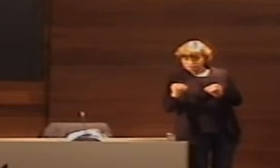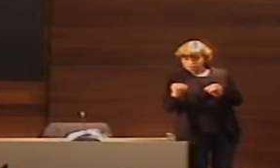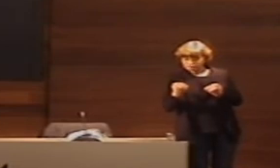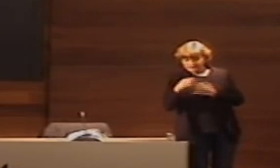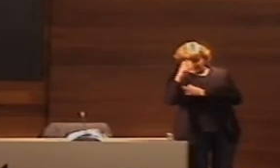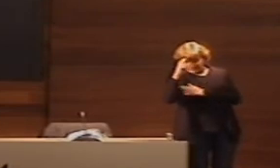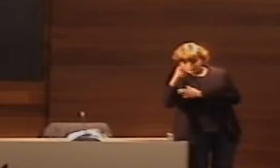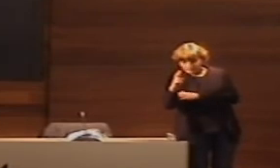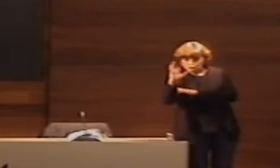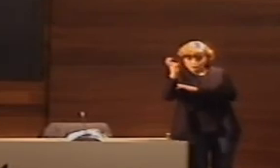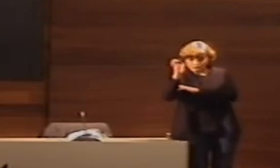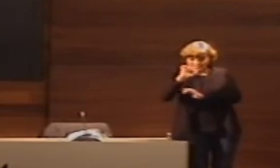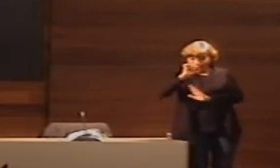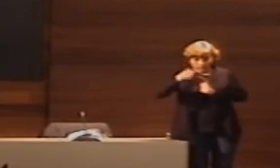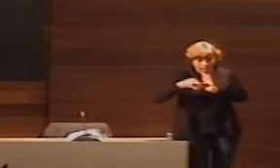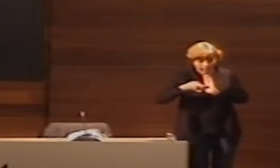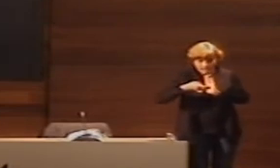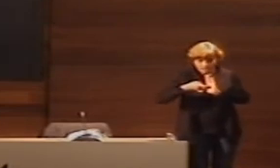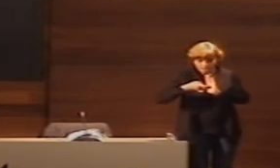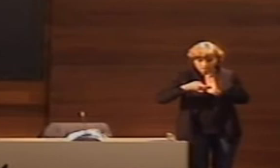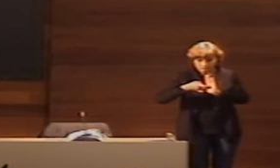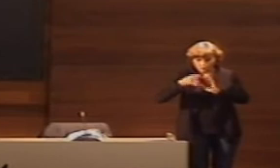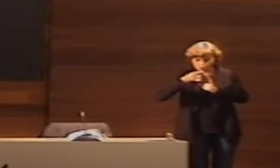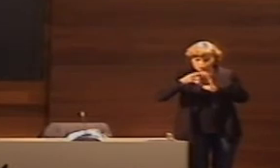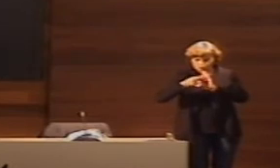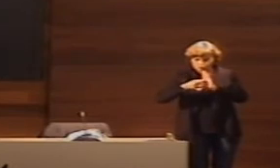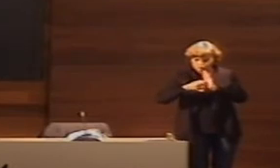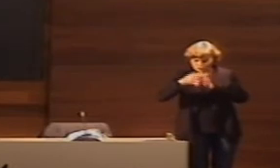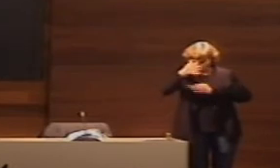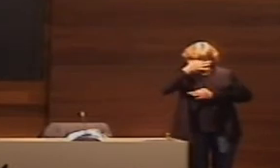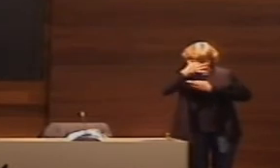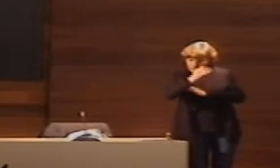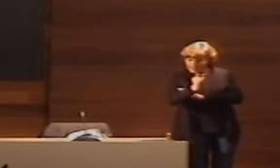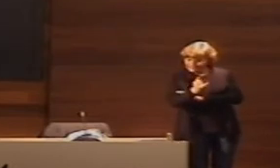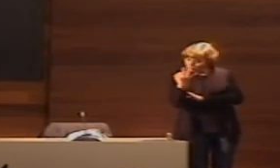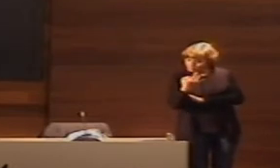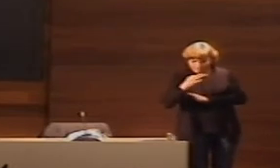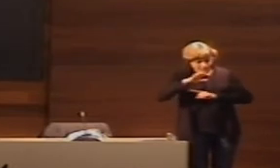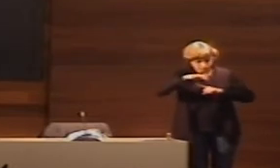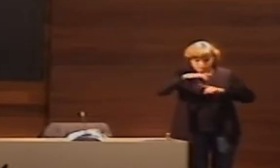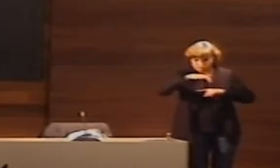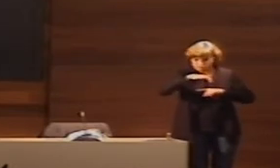tanto, y hay unos objetivos explícitos de reciclaje que hay que alcanzar, ¿no?